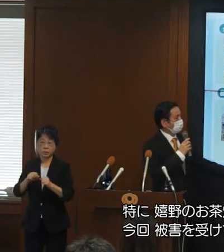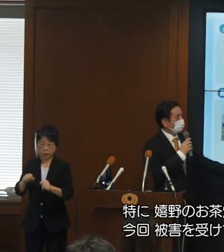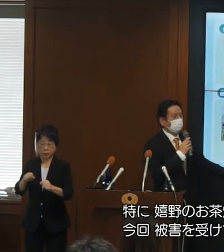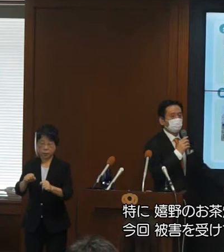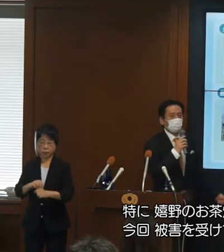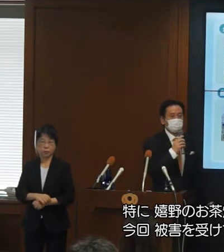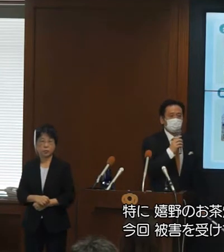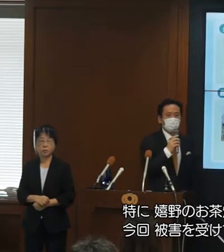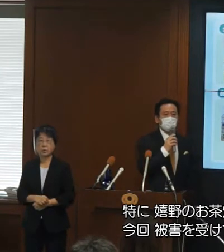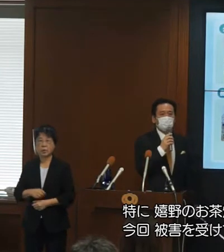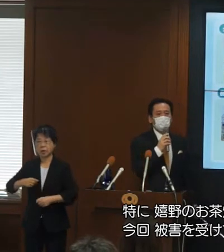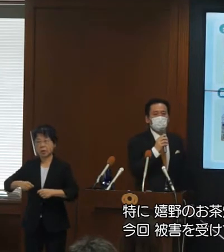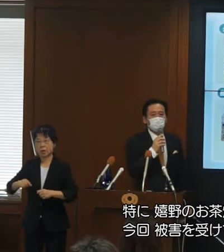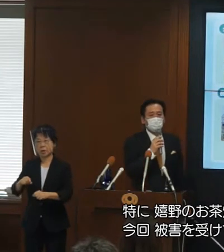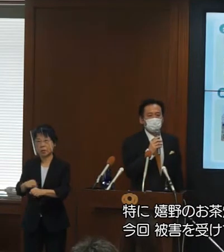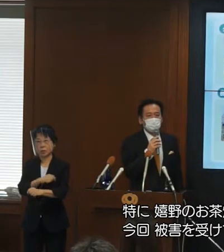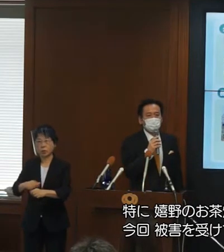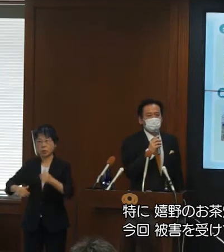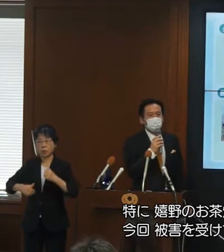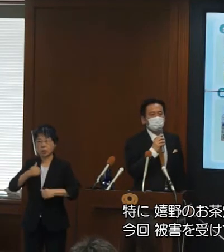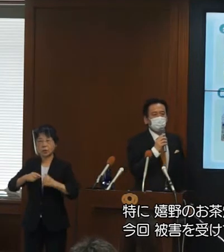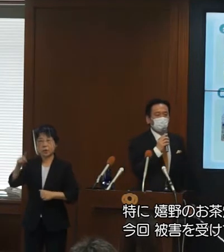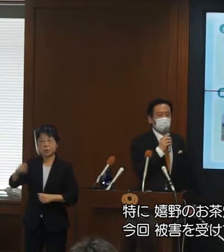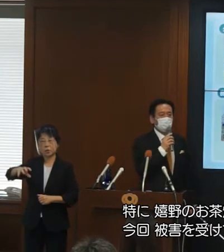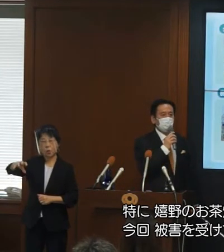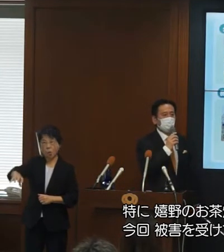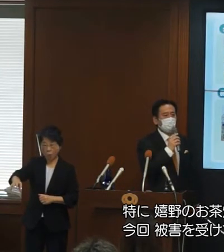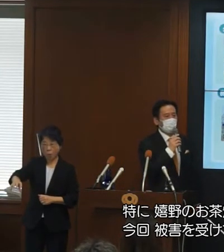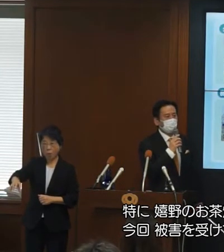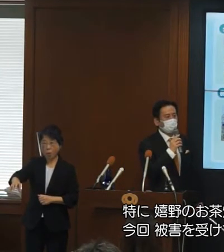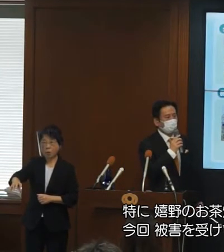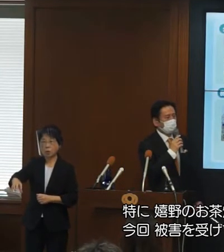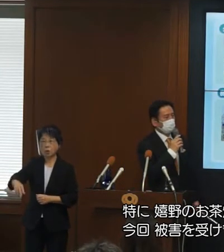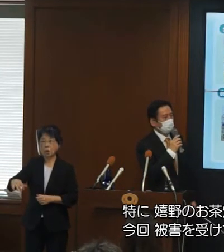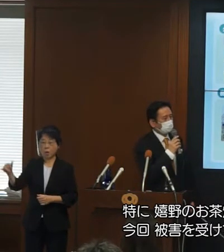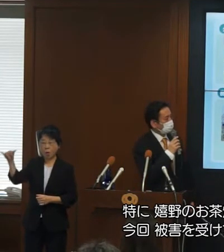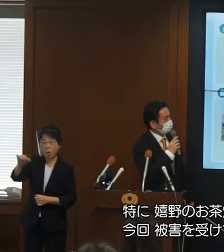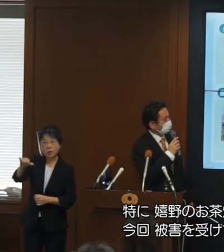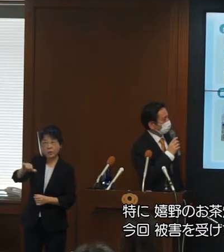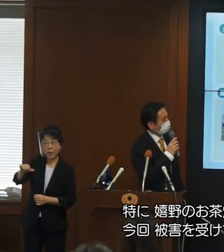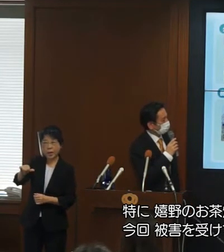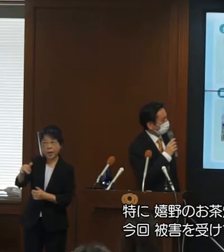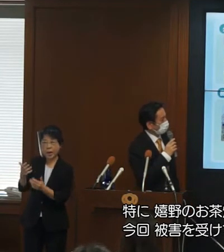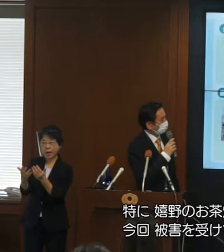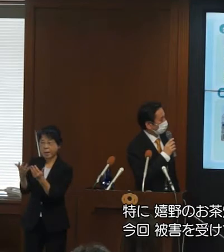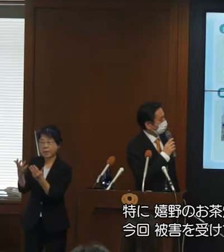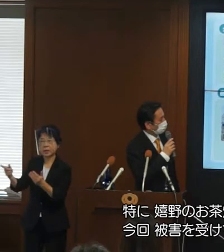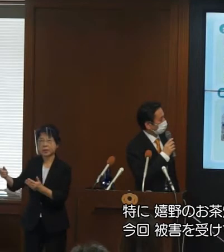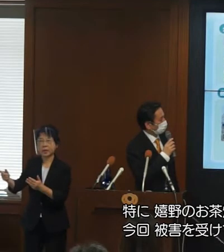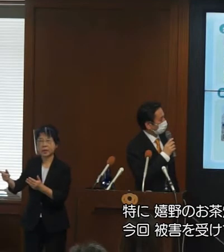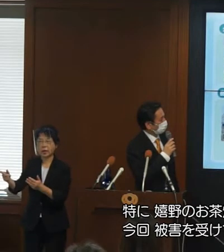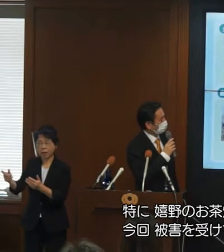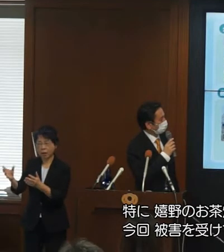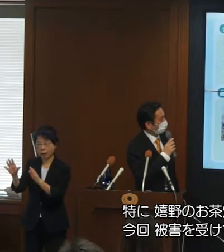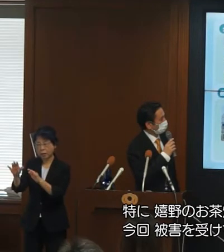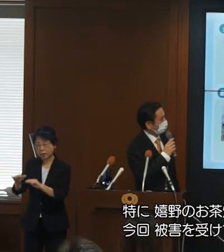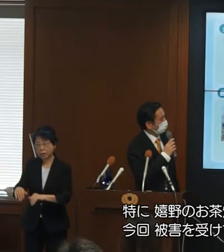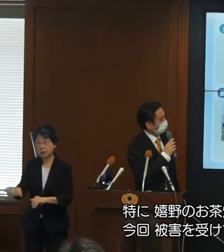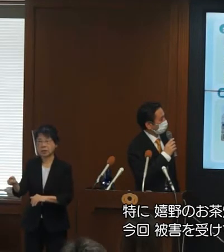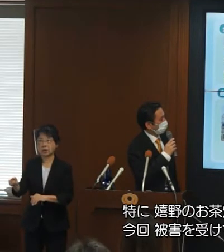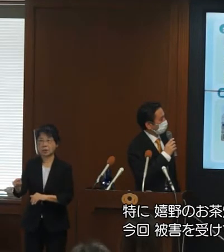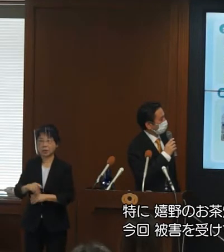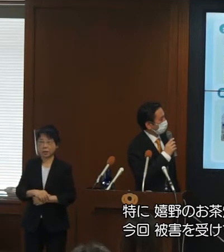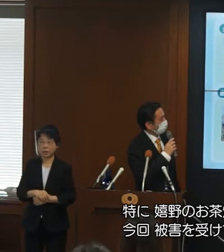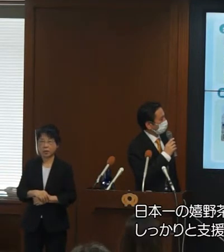特に嬉野のお茶畑はだいぶ広い範囲で今回被害を受けているので、これもしっかり